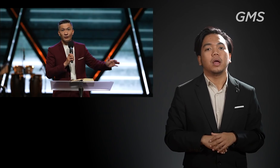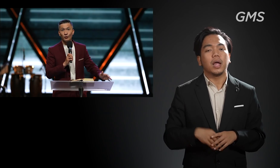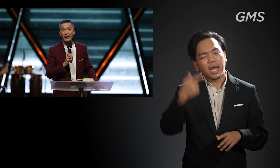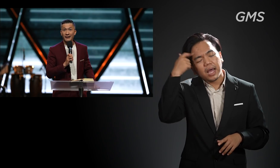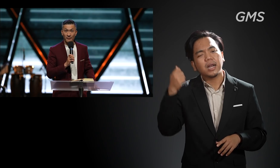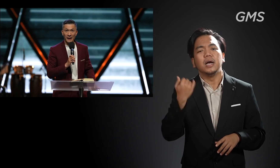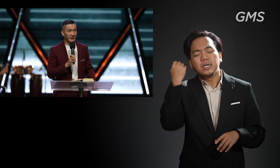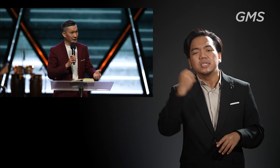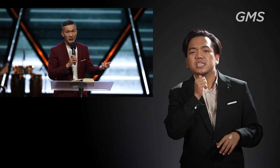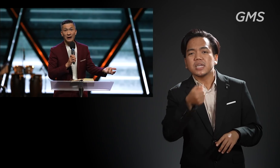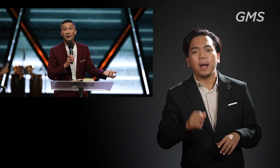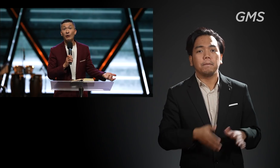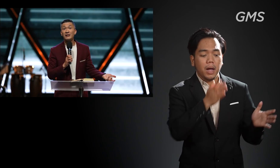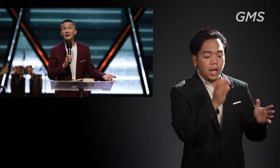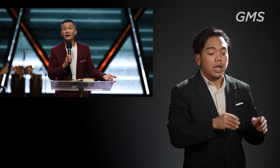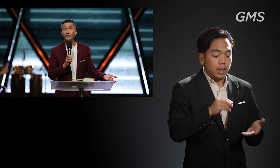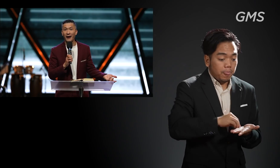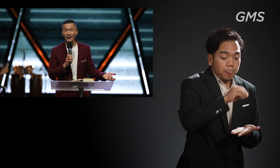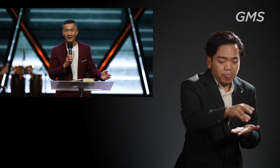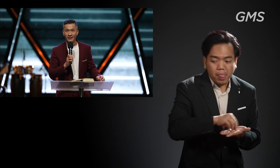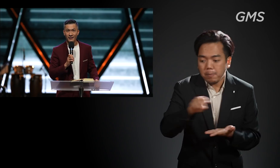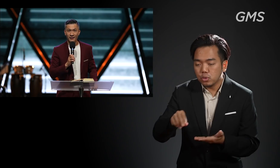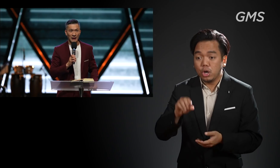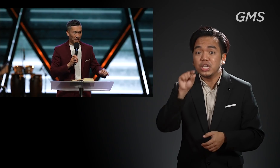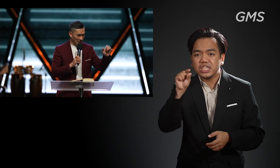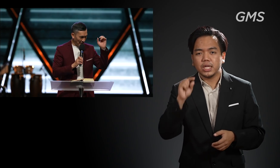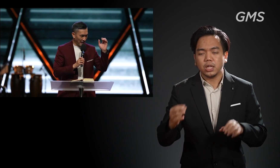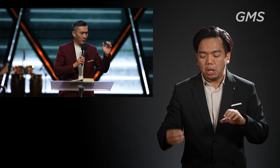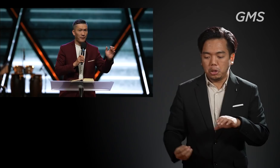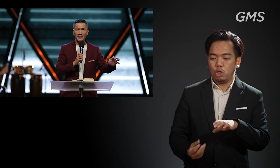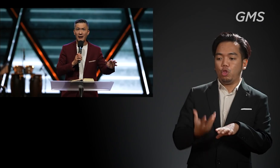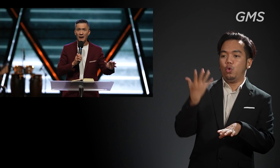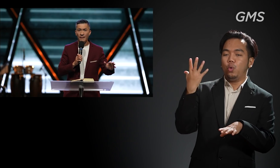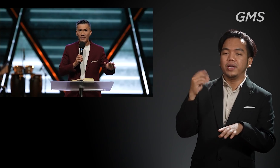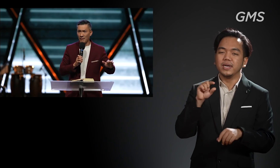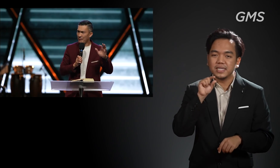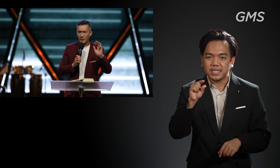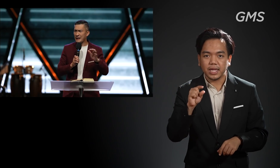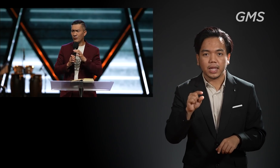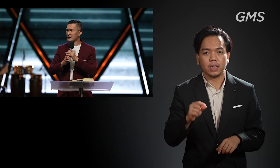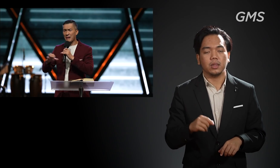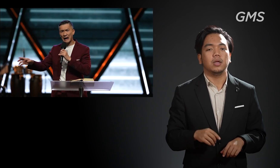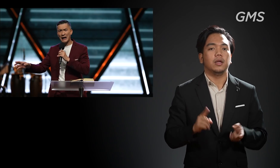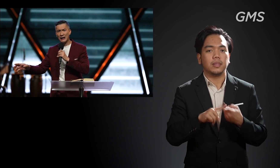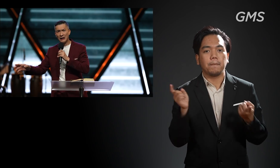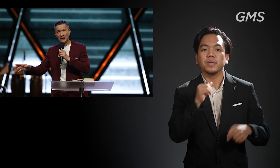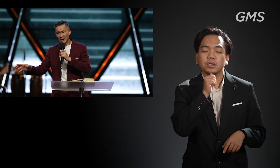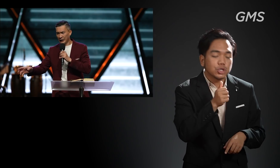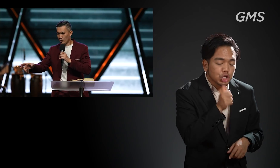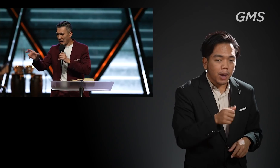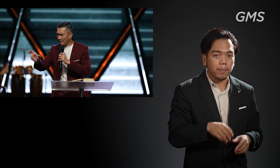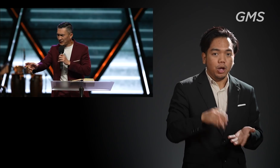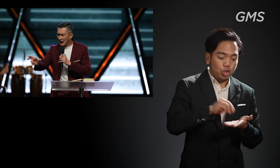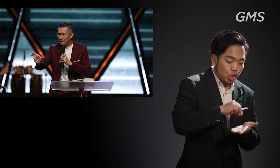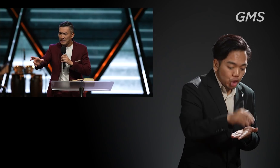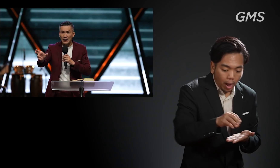visi tuaian ke depan, dia juga akan menuai sedikit pula. Tapi siapa yang menabur banyak bukan sembarangan.